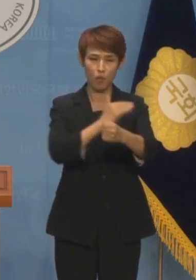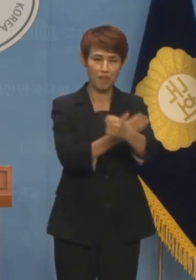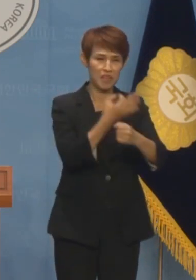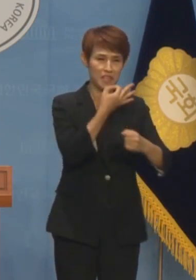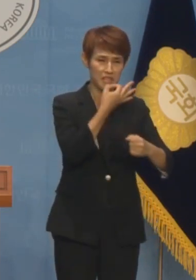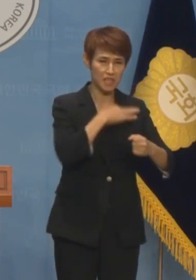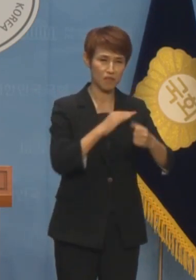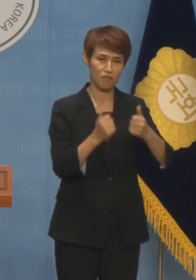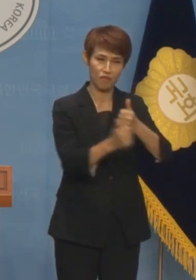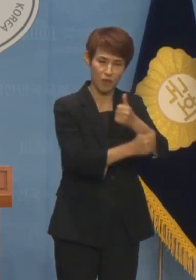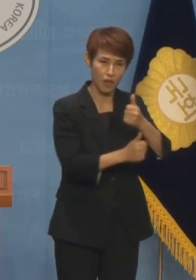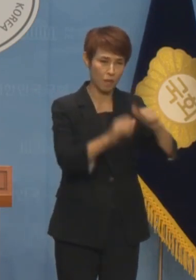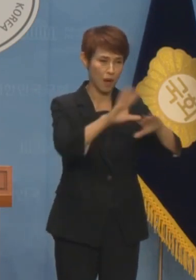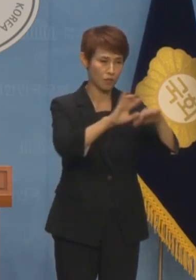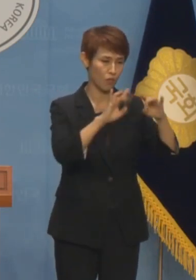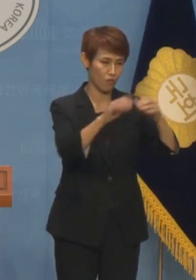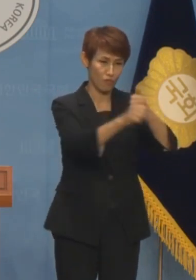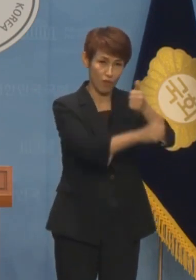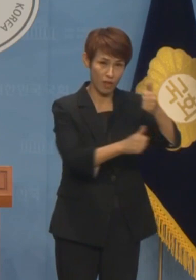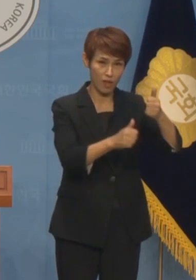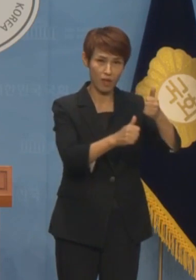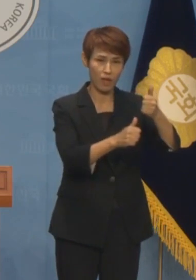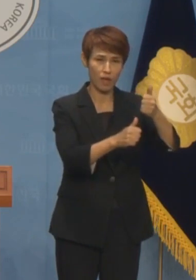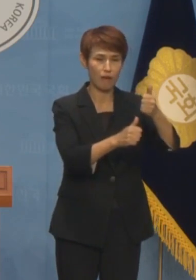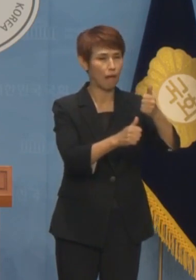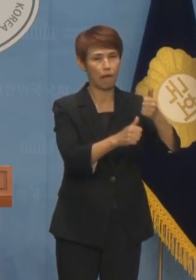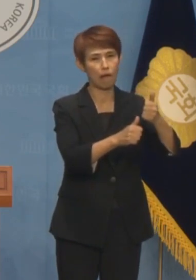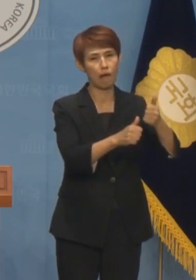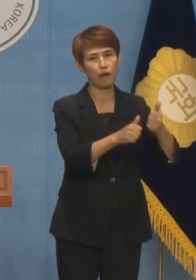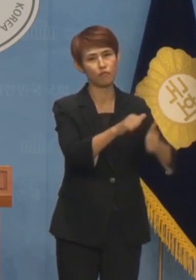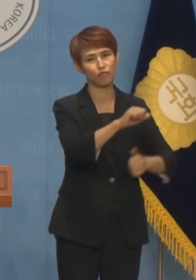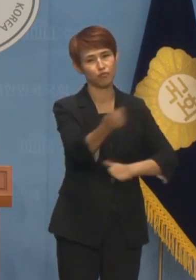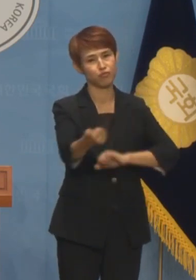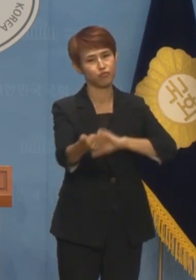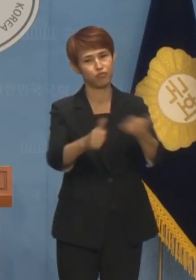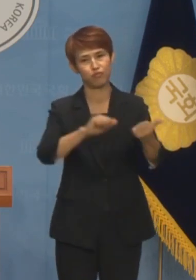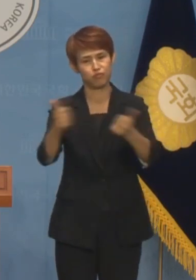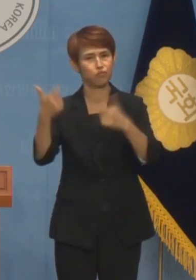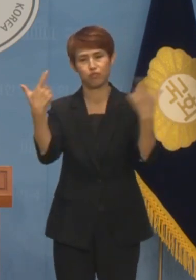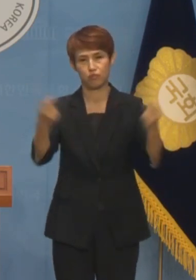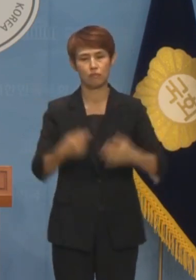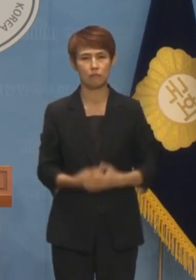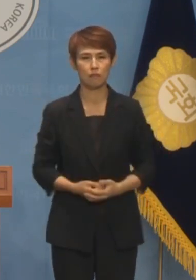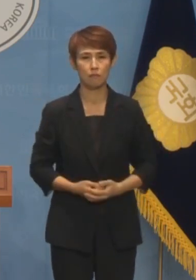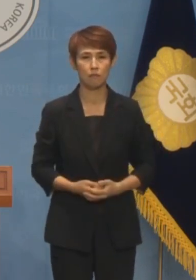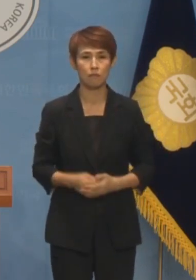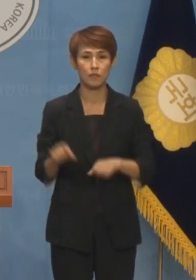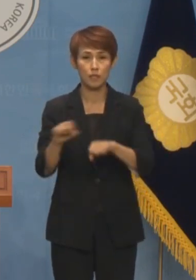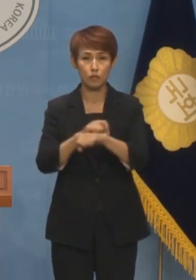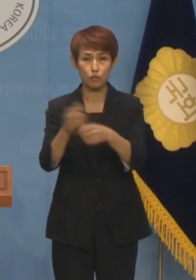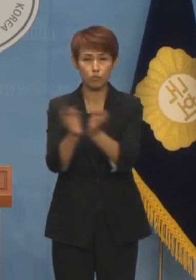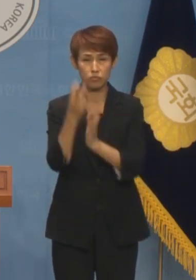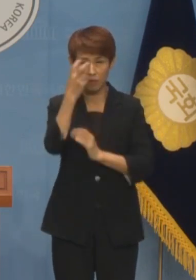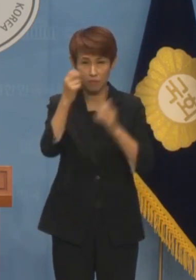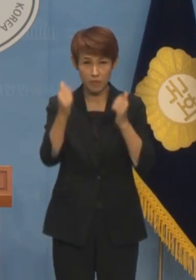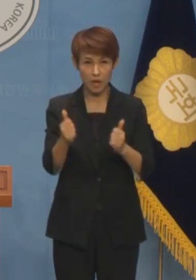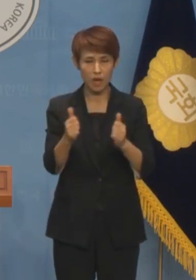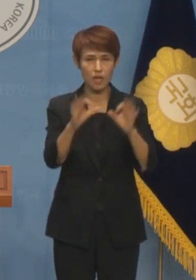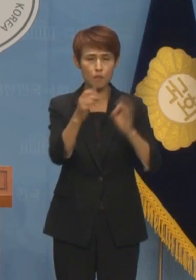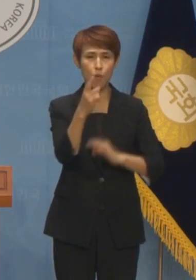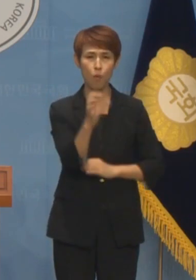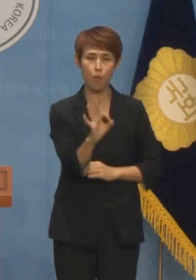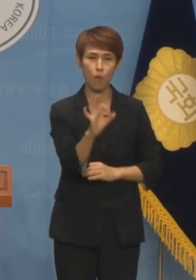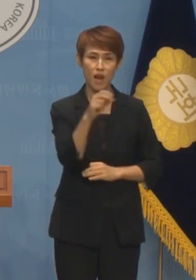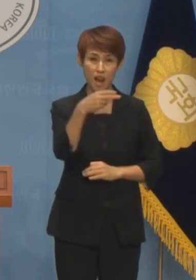권익위, 방통위에선 방송이 죽어가고 있습니다. 특수부 검사 출신인 김홍일